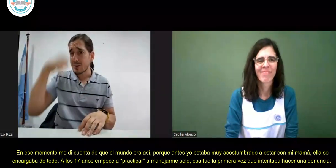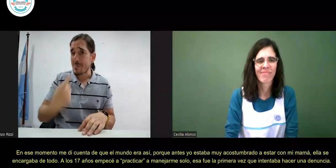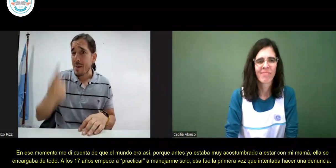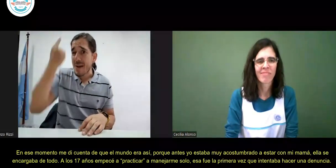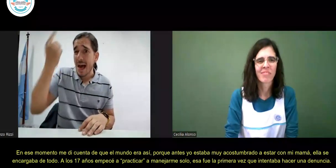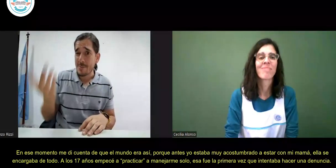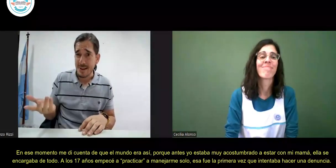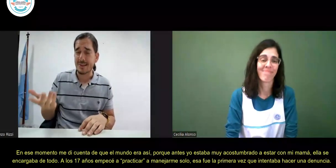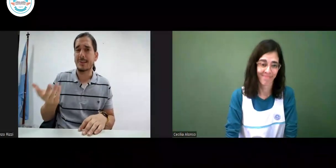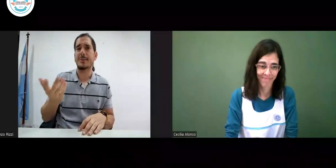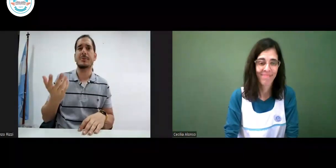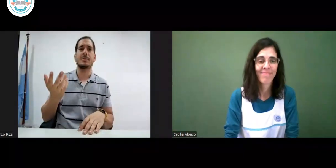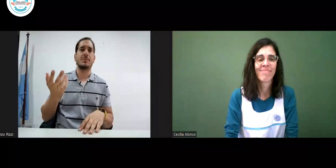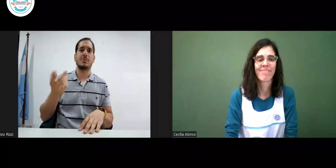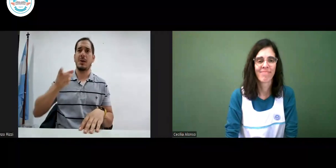practicar manejarme solo.